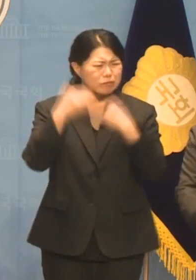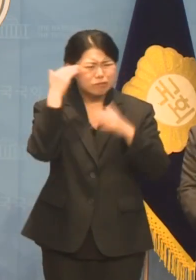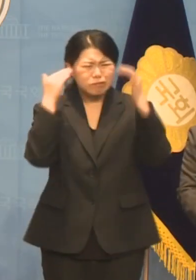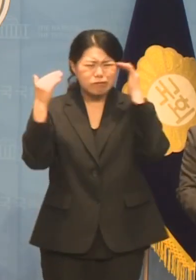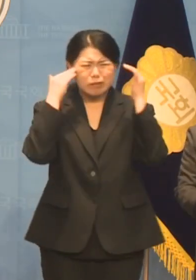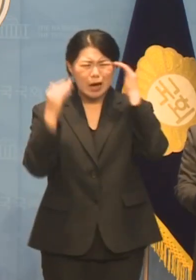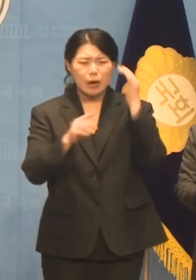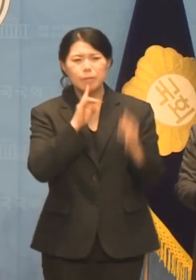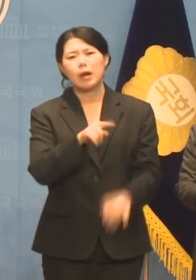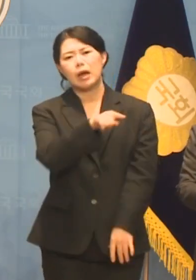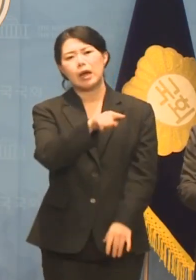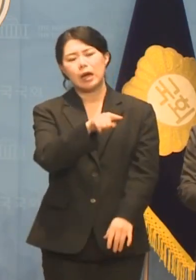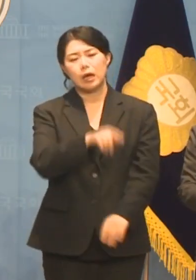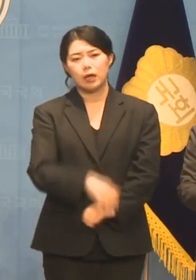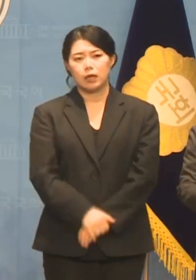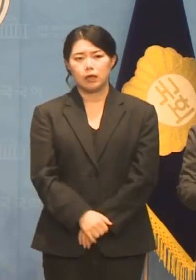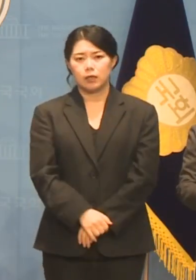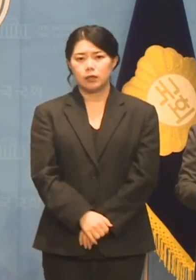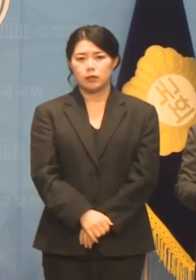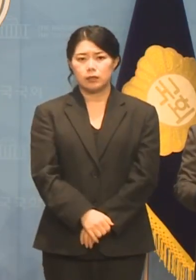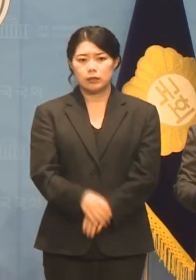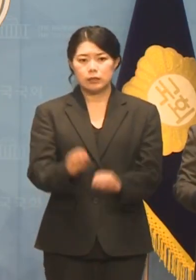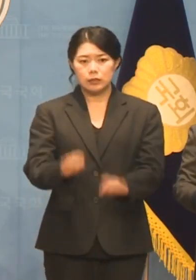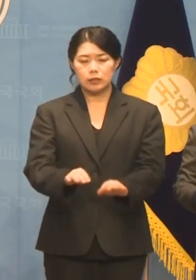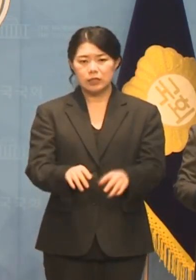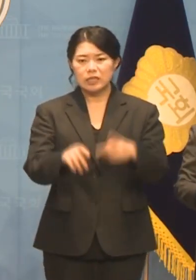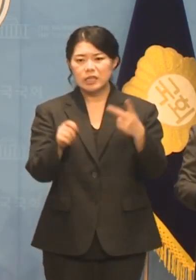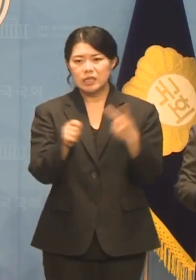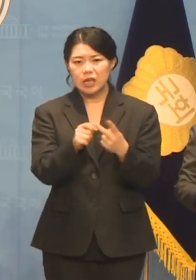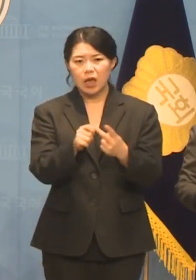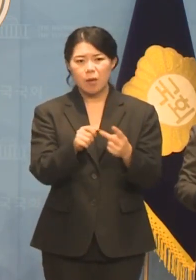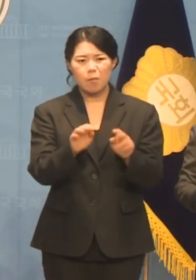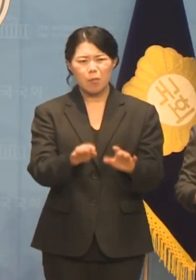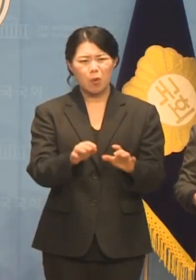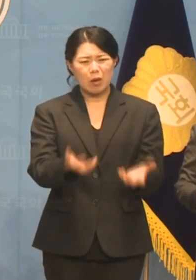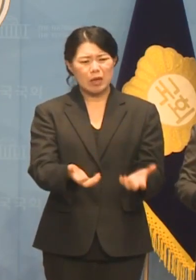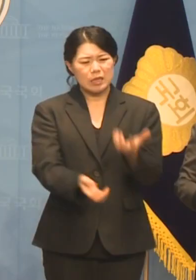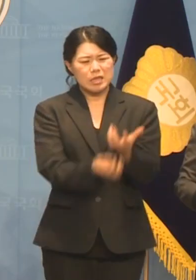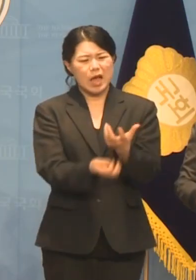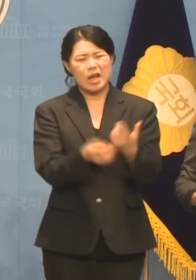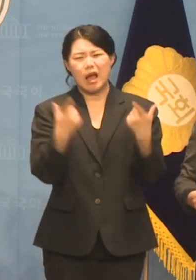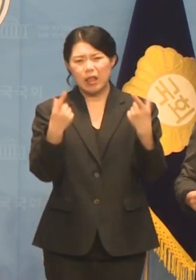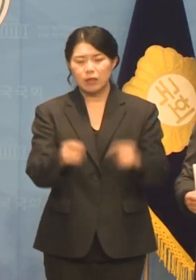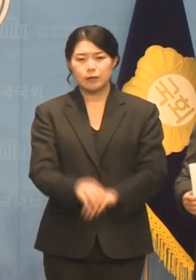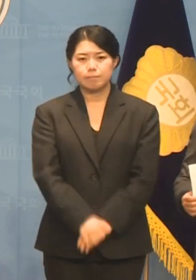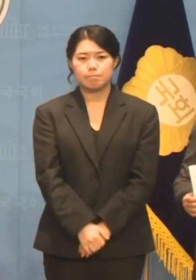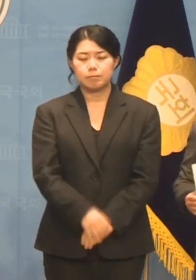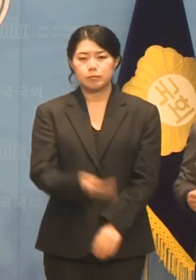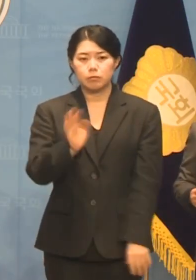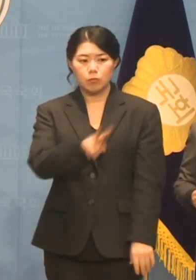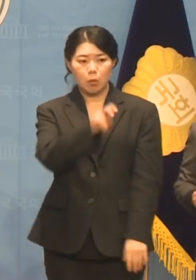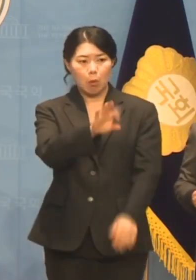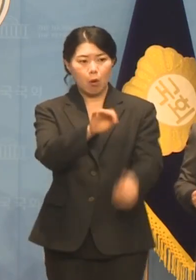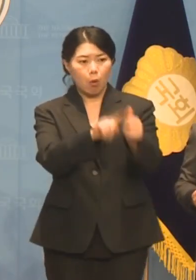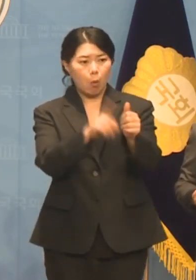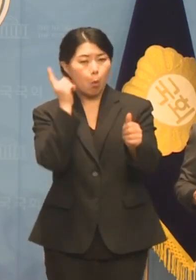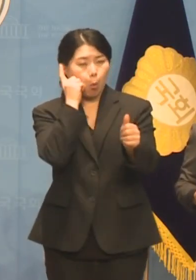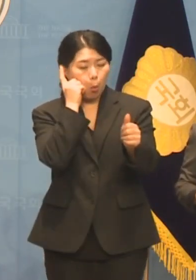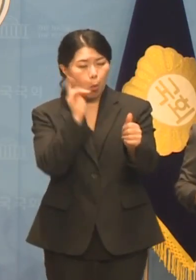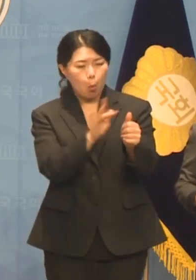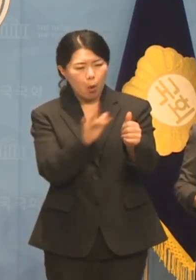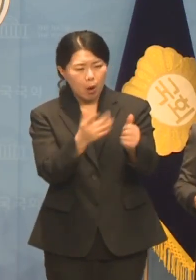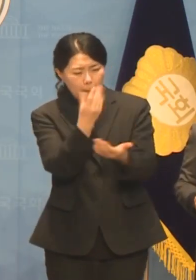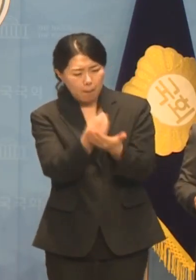정치 장사꾼이라며 이를 제2의 생태탕이다라고 주장했습니다. 그러나 명태균 씨의 황금폰에 대한